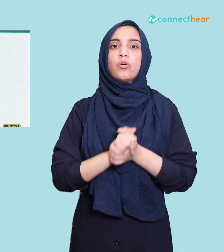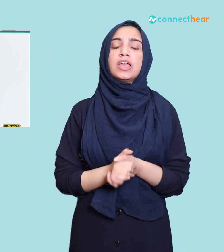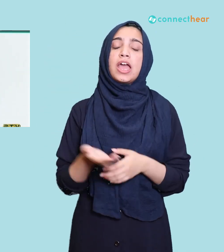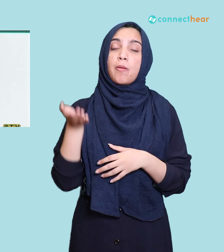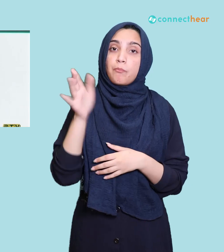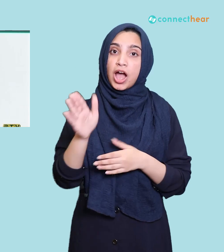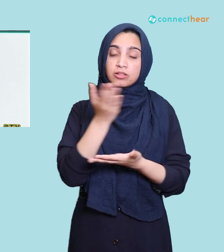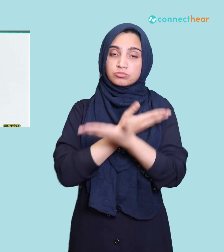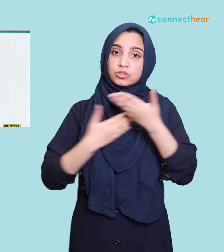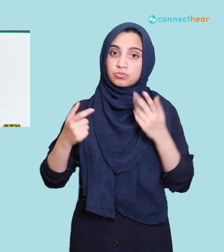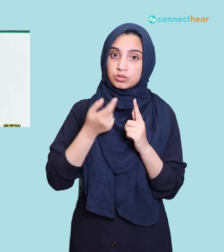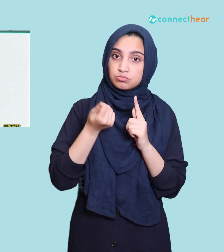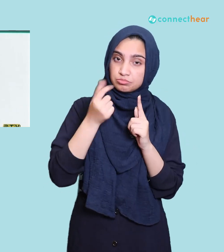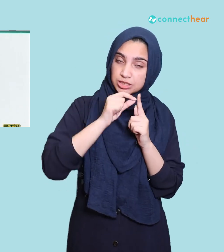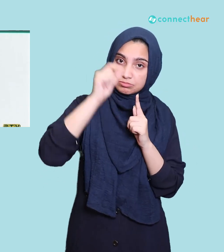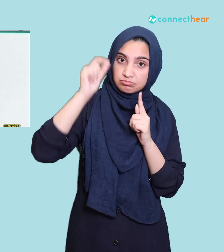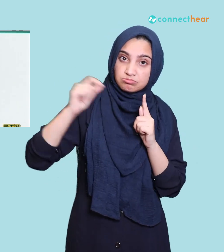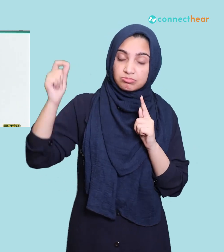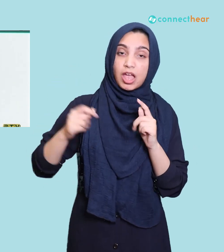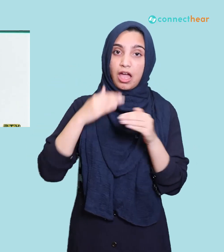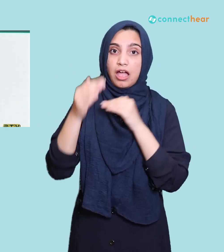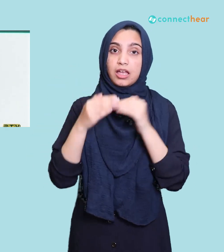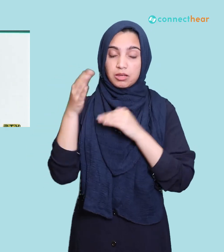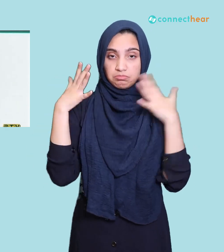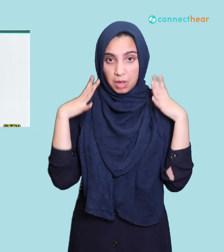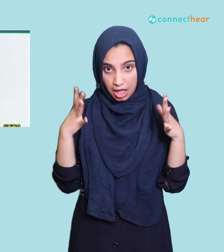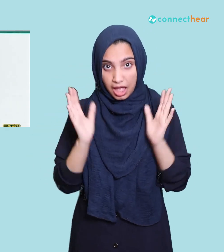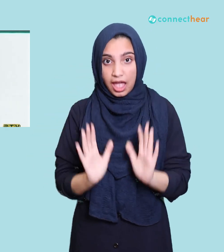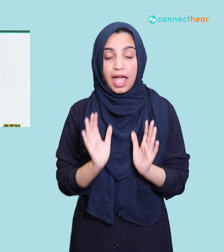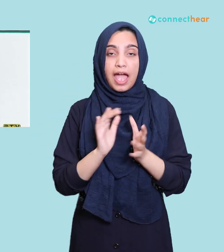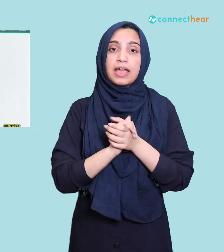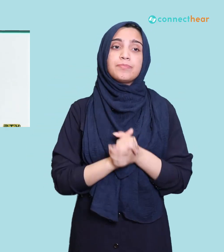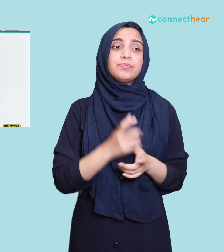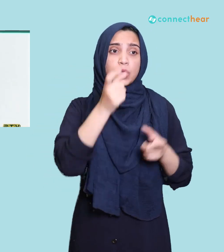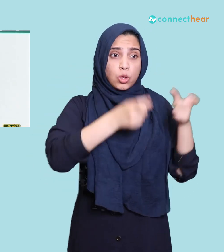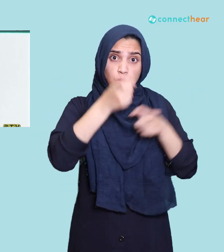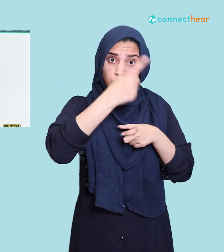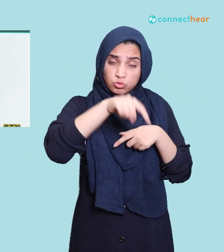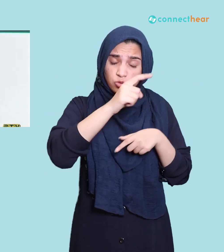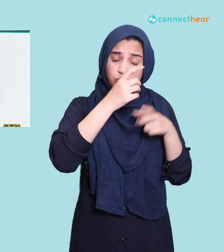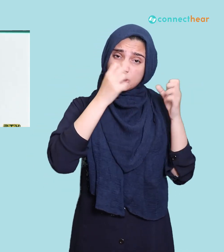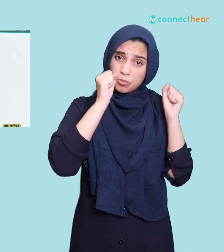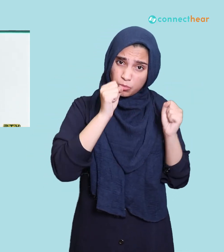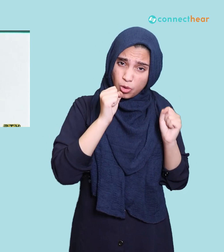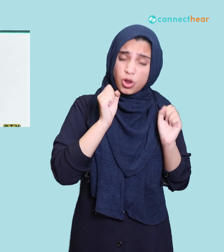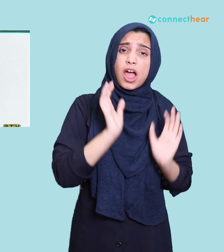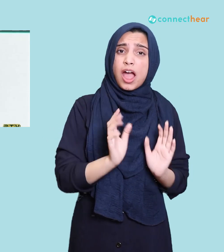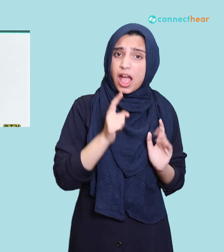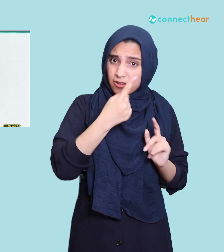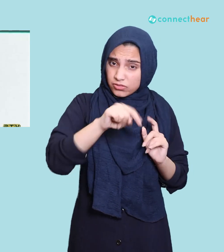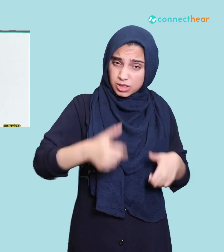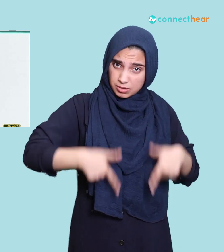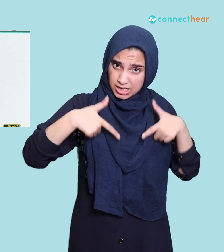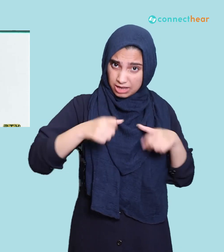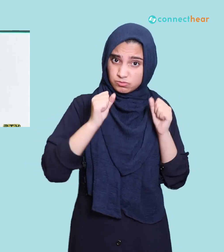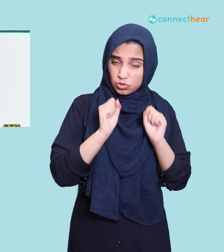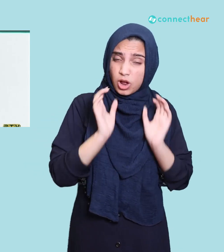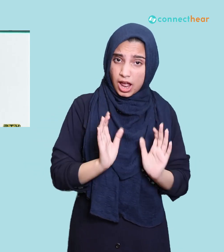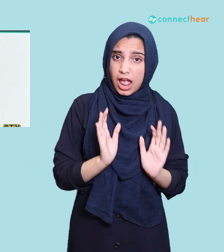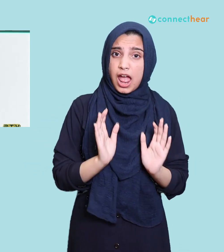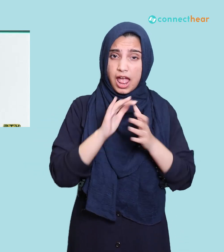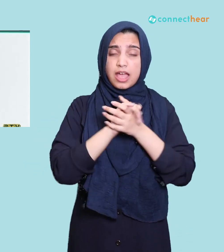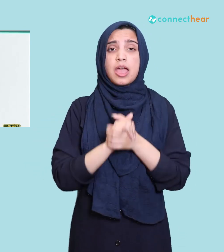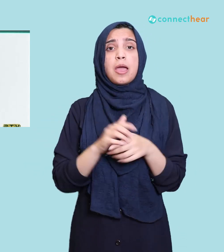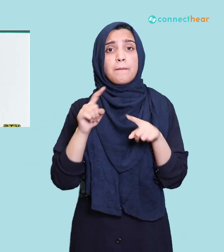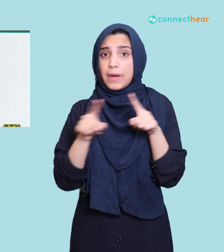سٹیبلائز کیا اور لوگوں کو بڑی دشواریوں کا سامنا کرنا پڑا. عوام کے لیے، گورنمنٹ کے لیے